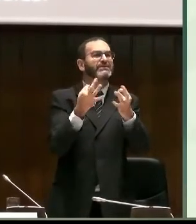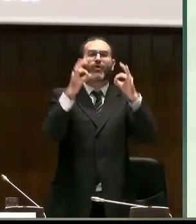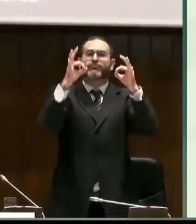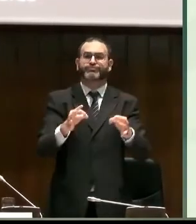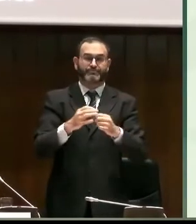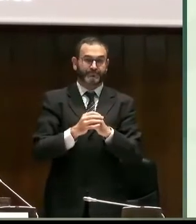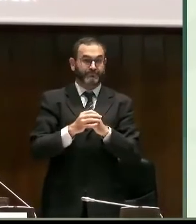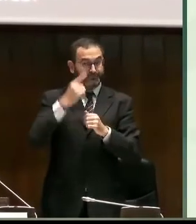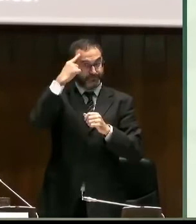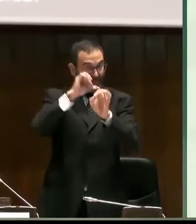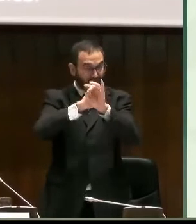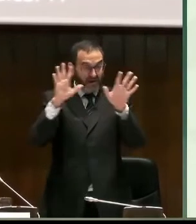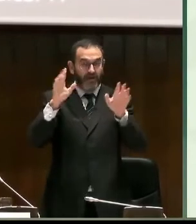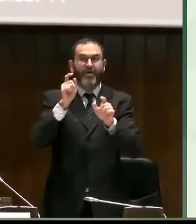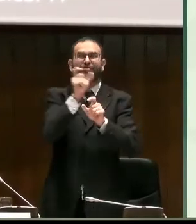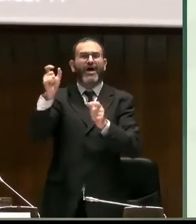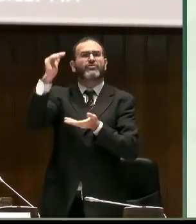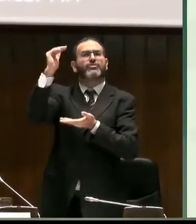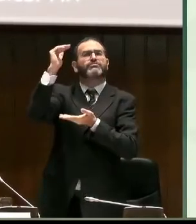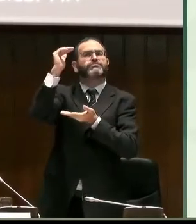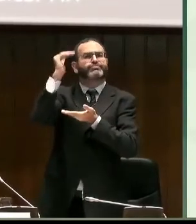También arroja cifras cuantitativas